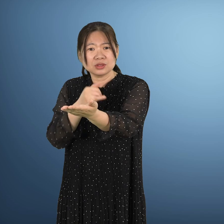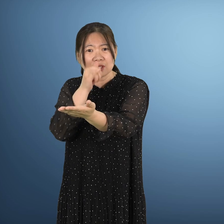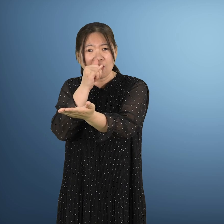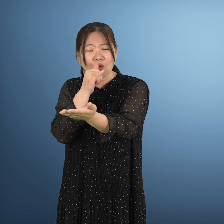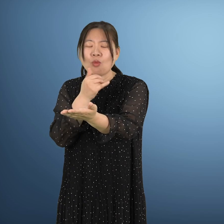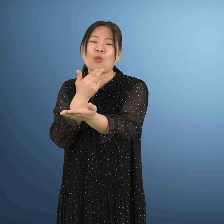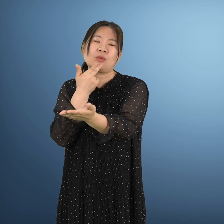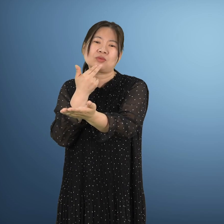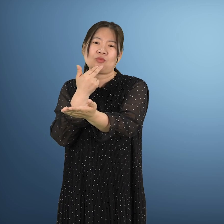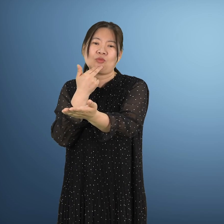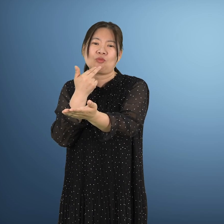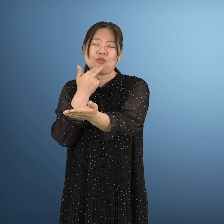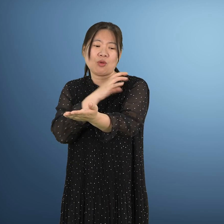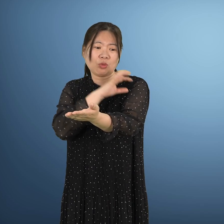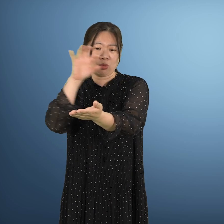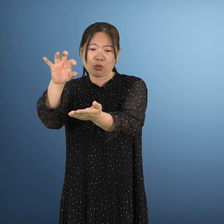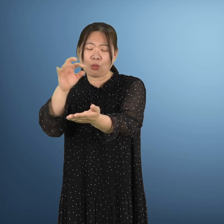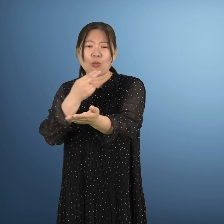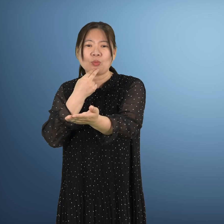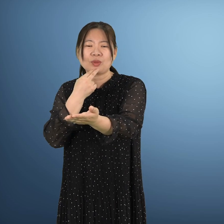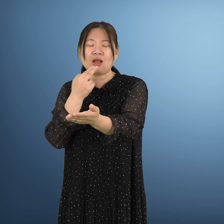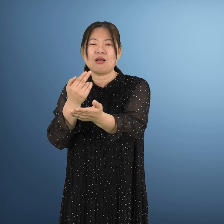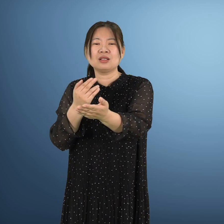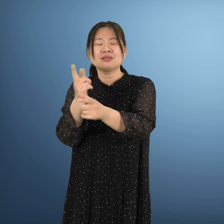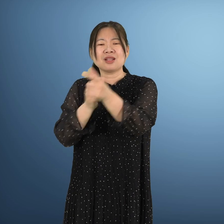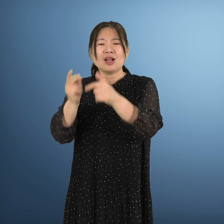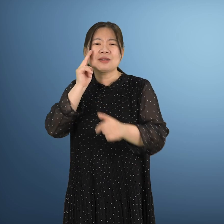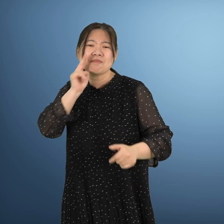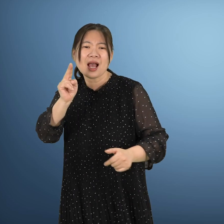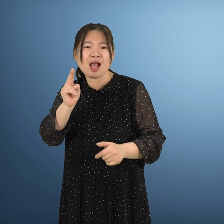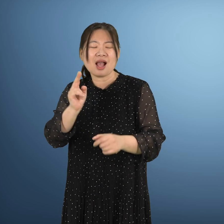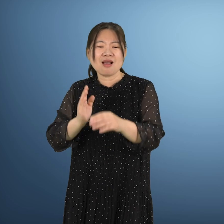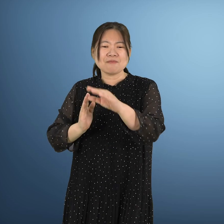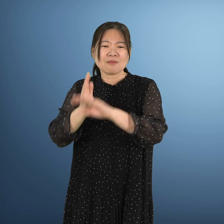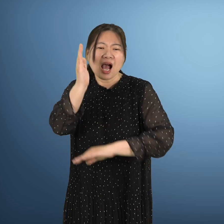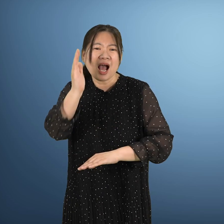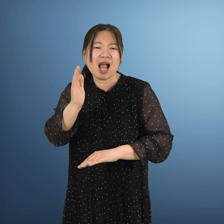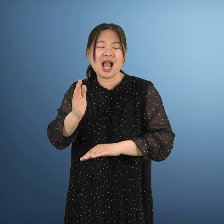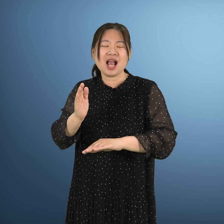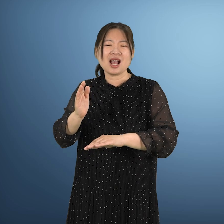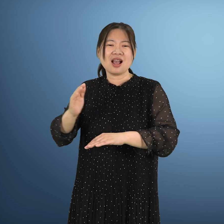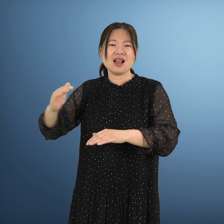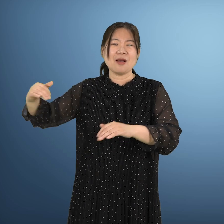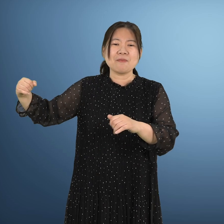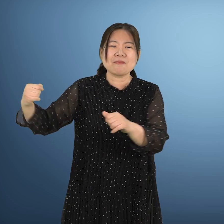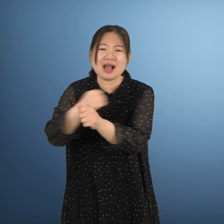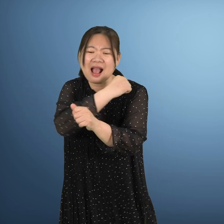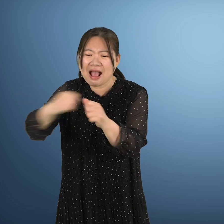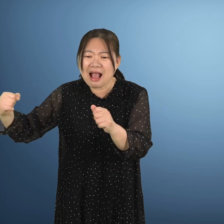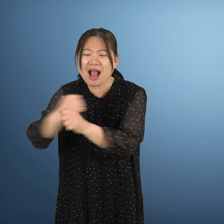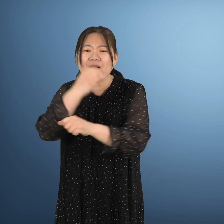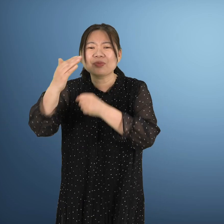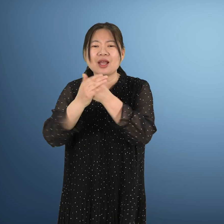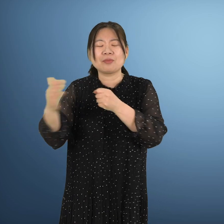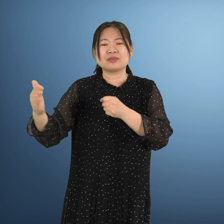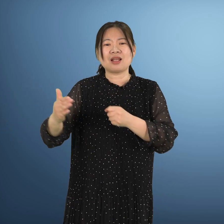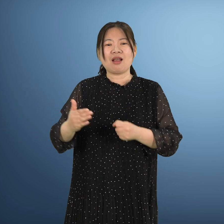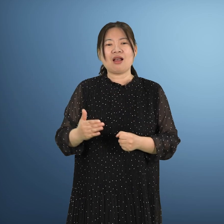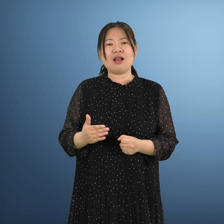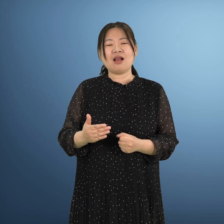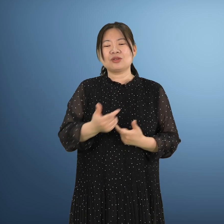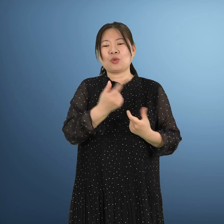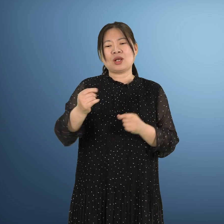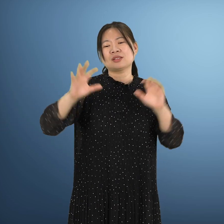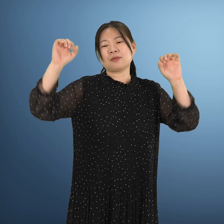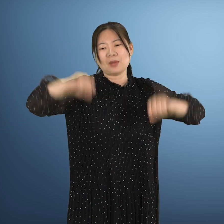없어요. 그 이상의 과잉이 되고 과열이 돼서 공동의